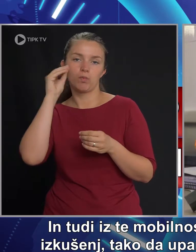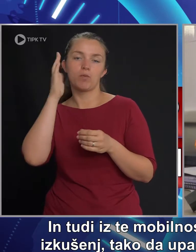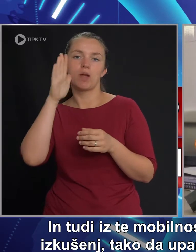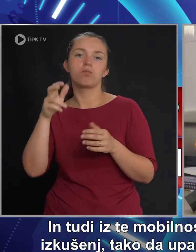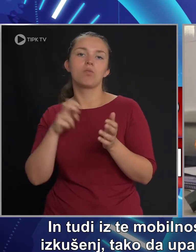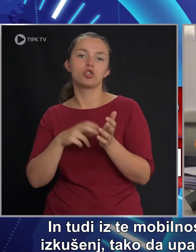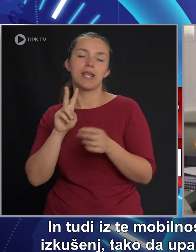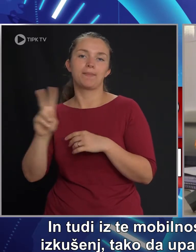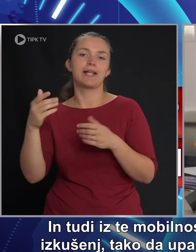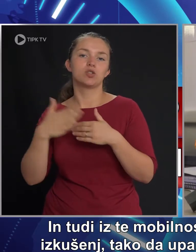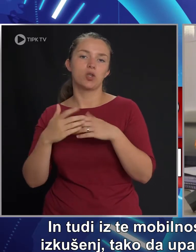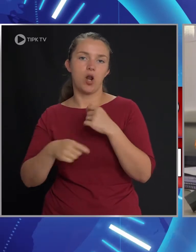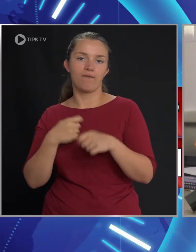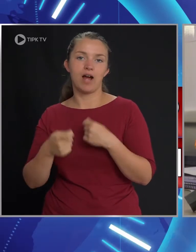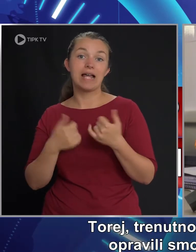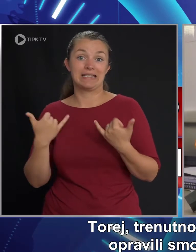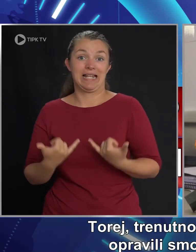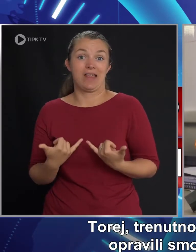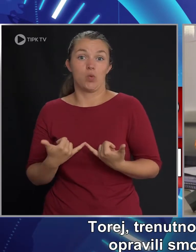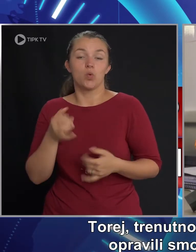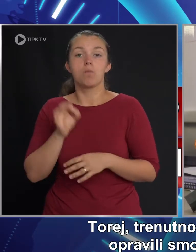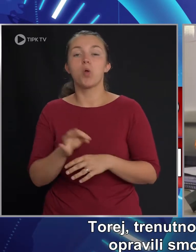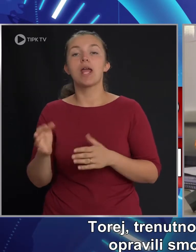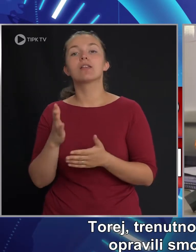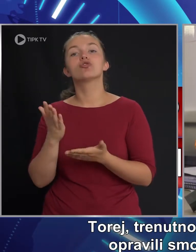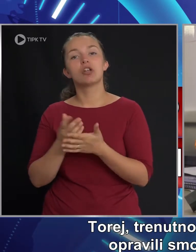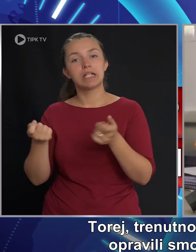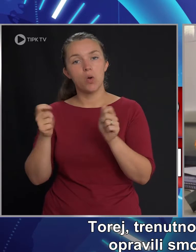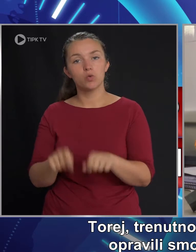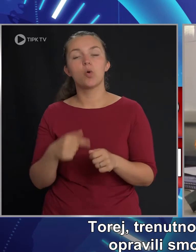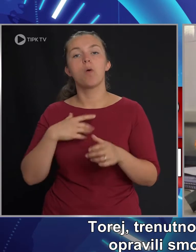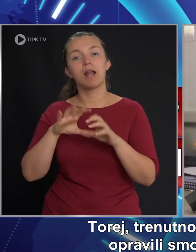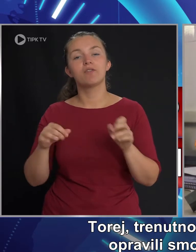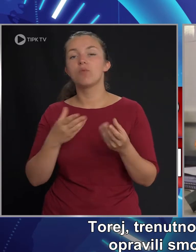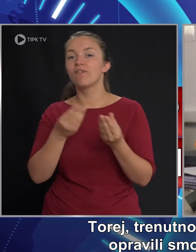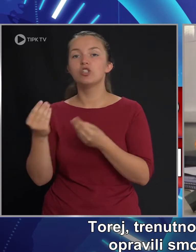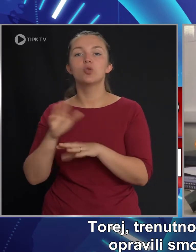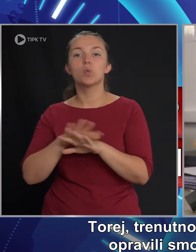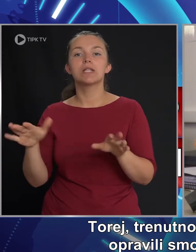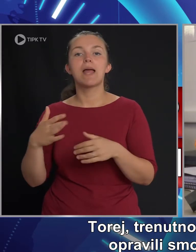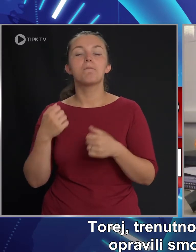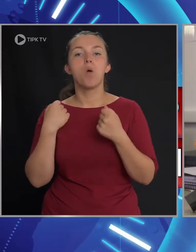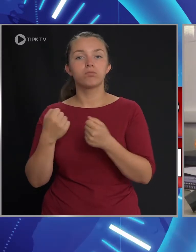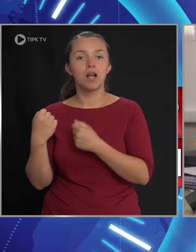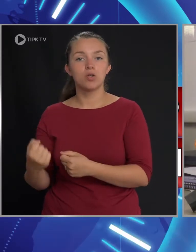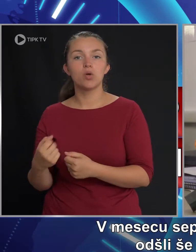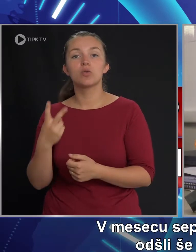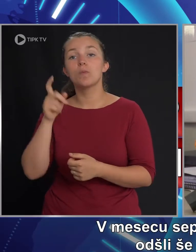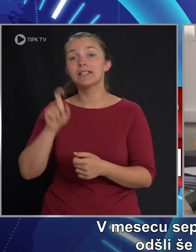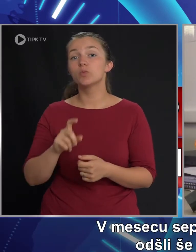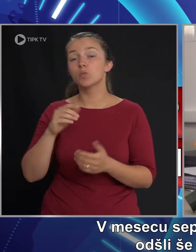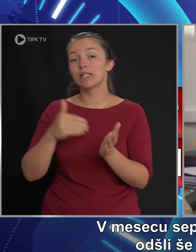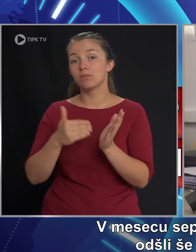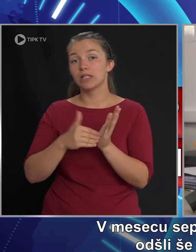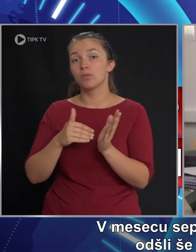da upamo, da bomo še naprej sodelovali. Torej, trenutno pa projekt že zaključujemo, opravili smo večino vseh mobilnosti. V